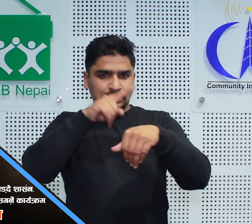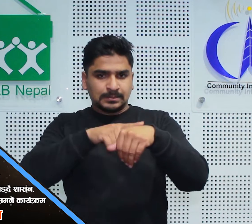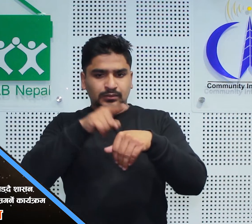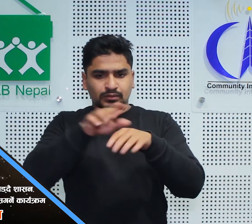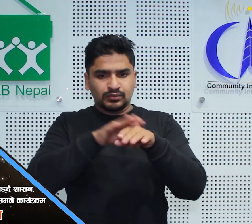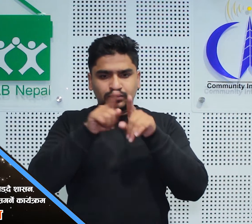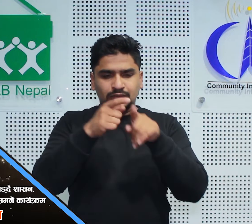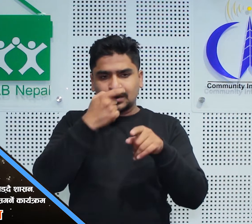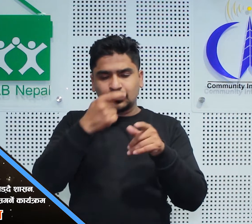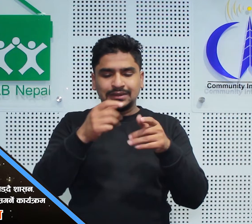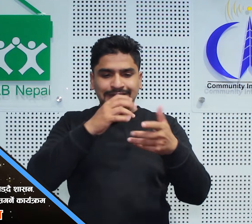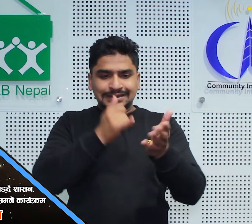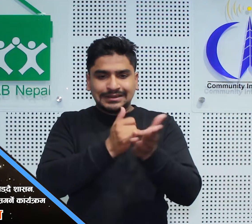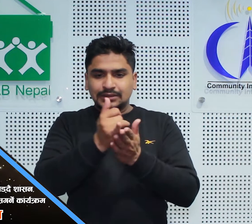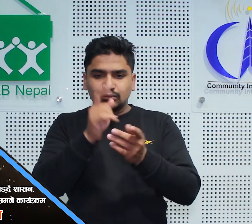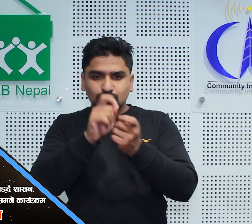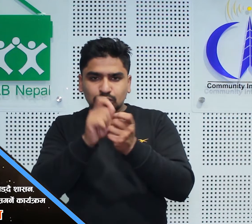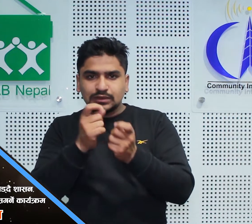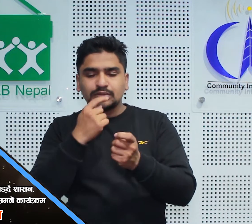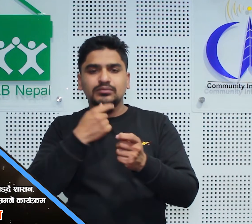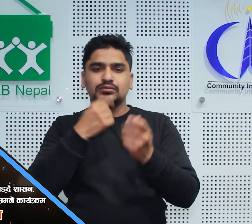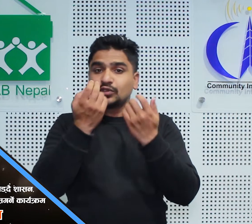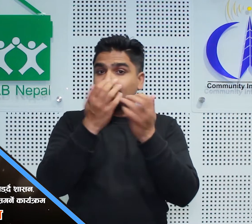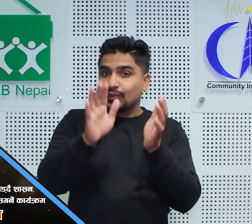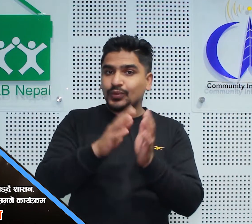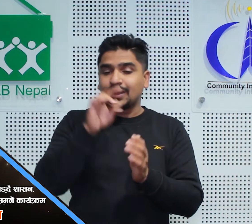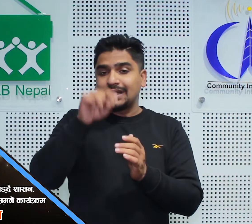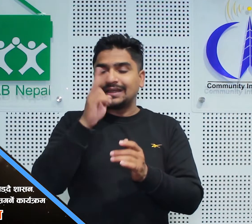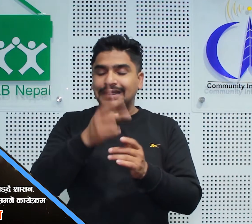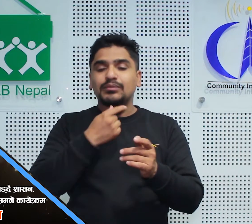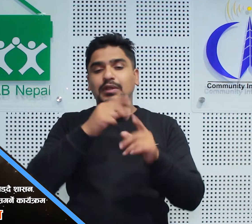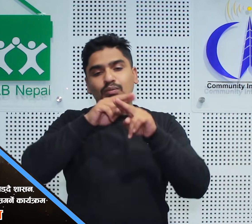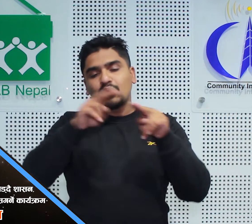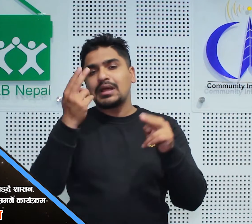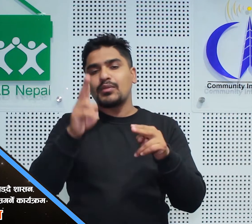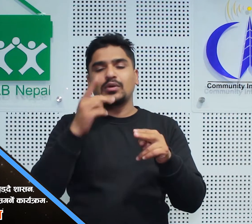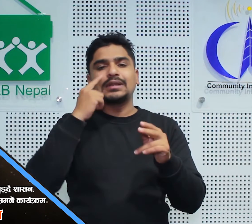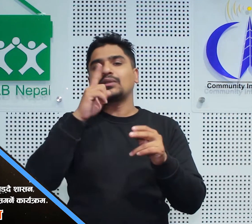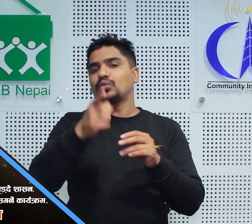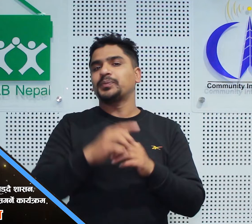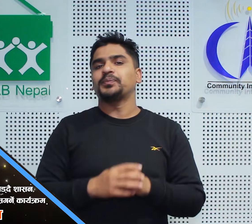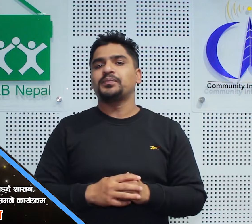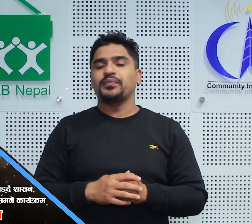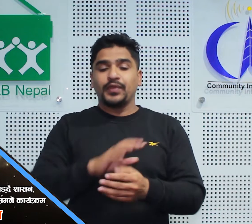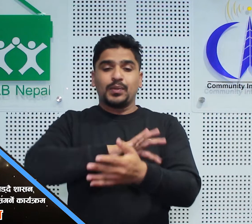तपाईँहरूसँग गाउँलाई कृषिमय बनाउने भनेर वाचा गरेका थियौँ। आज त्यही वाचा पूरा भएको दिन हो। प्रदेश